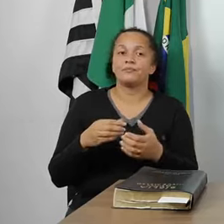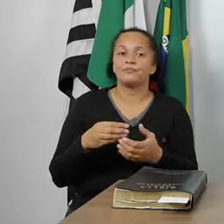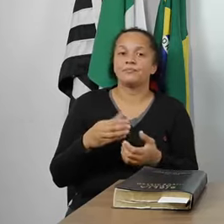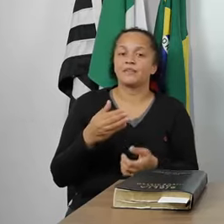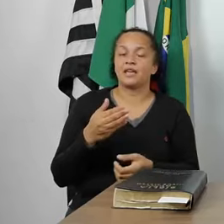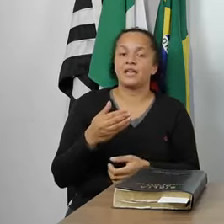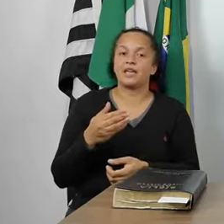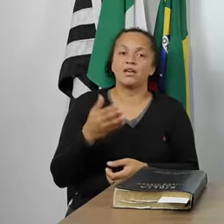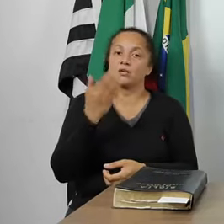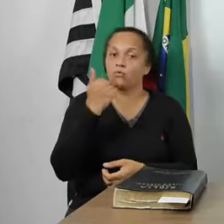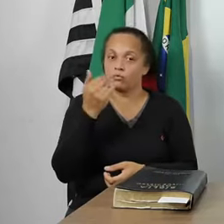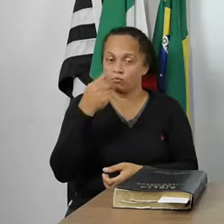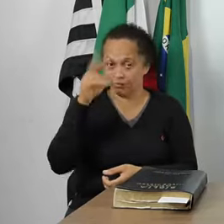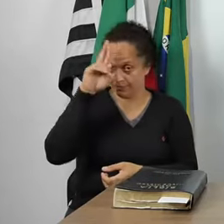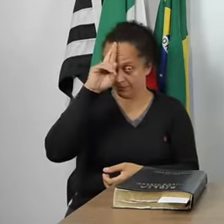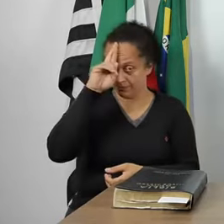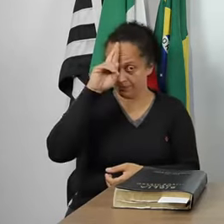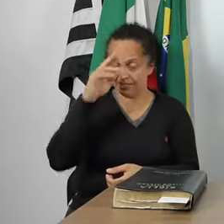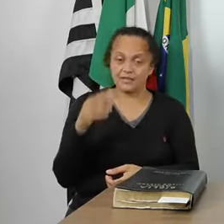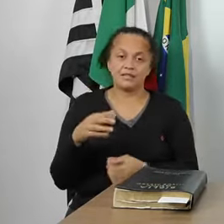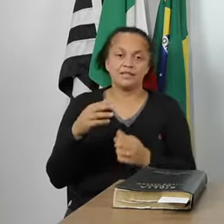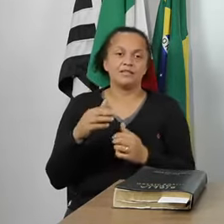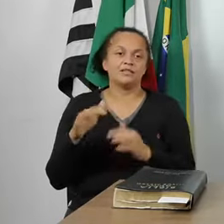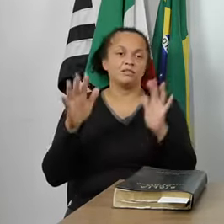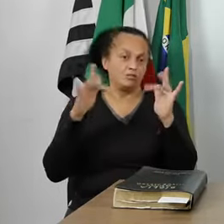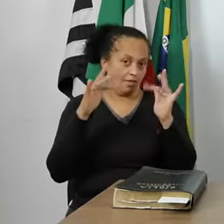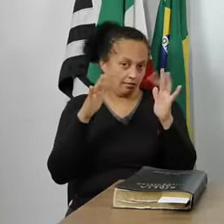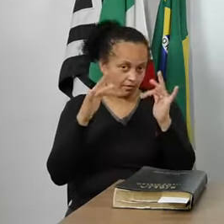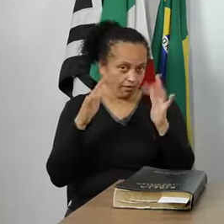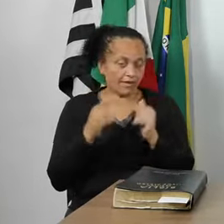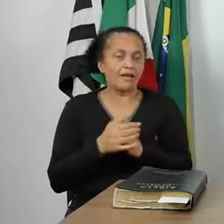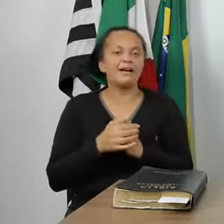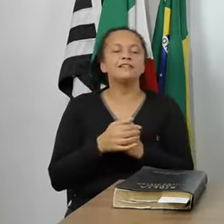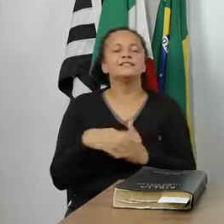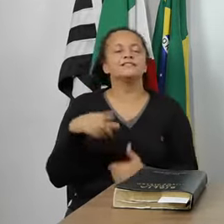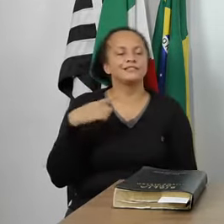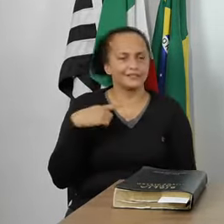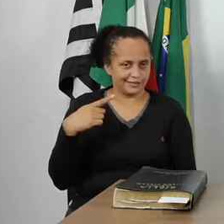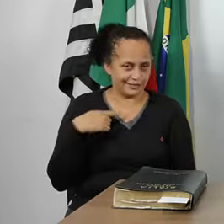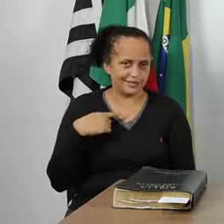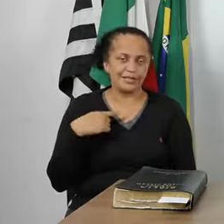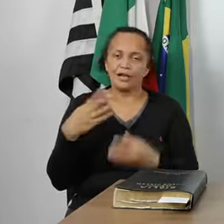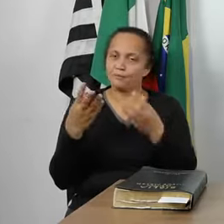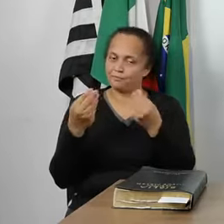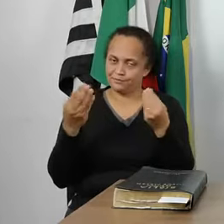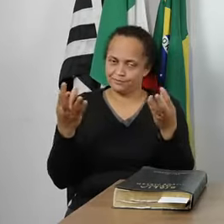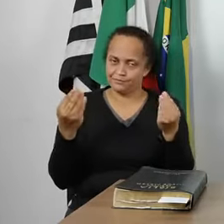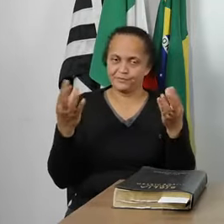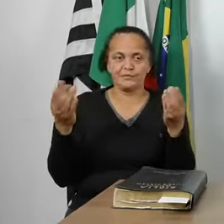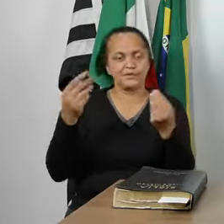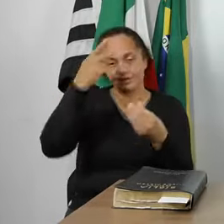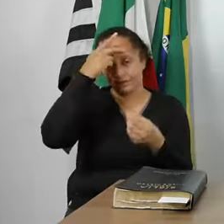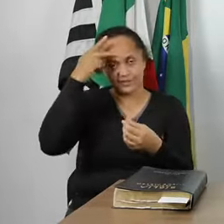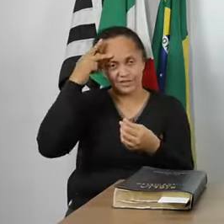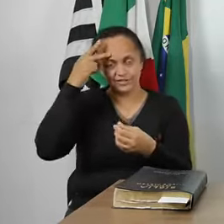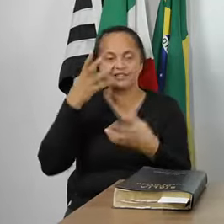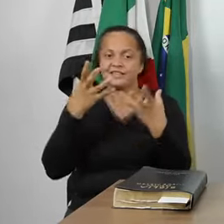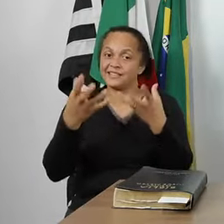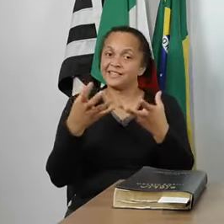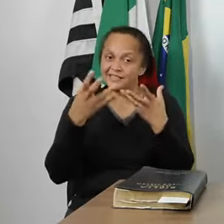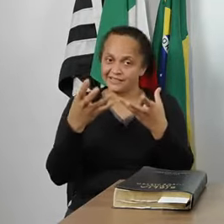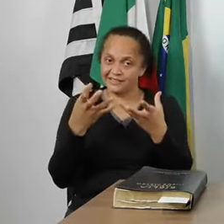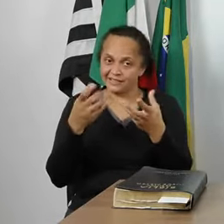dos Namorados, eu acredito que teria um número bem expressivo de pessoas aqui na igreja para